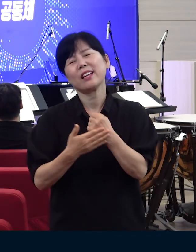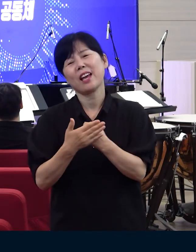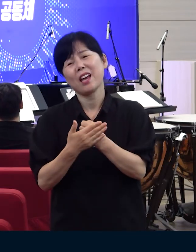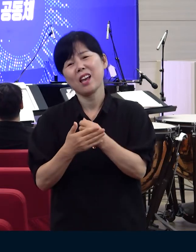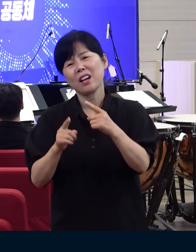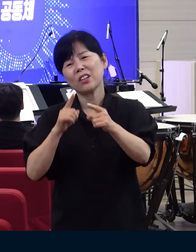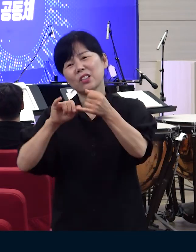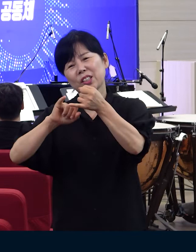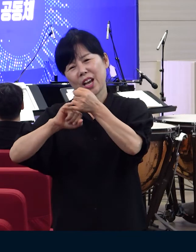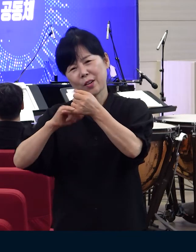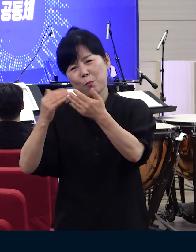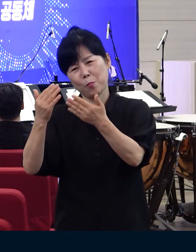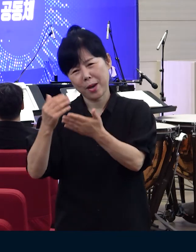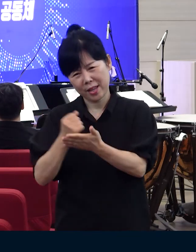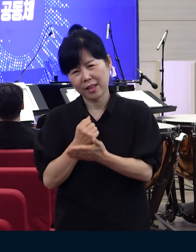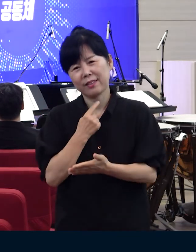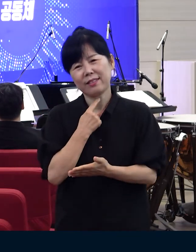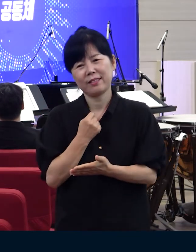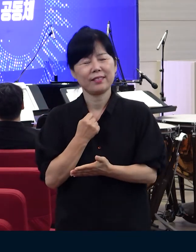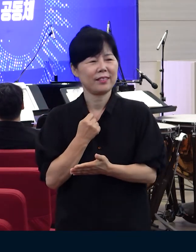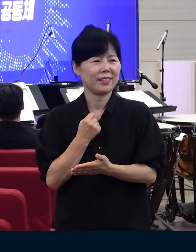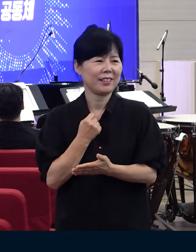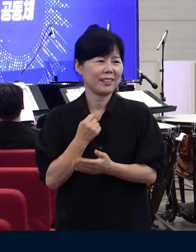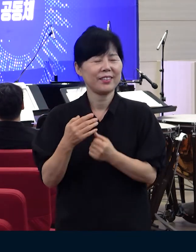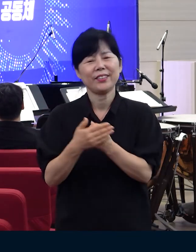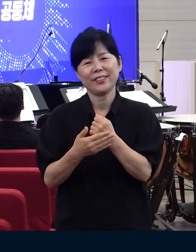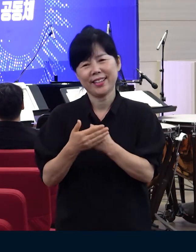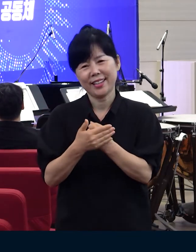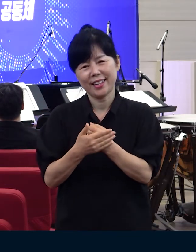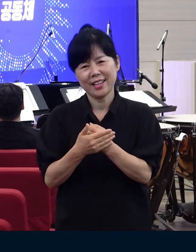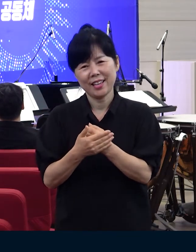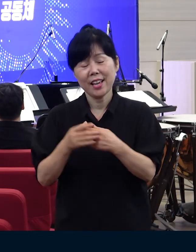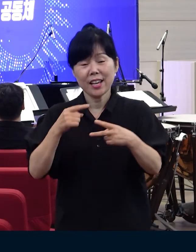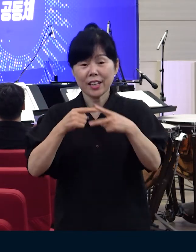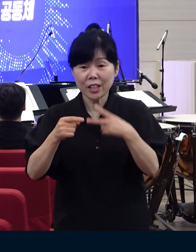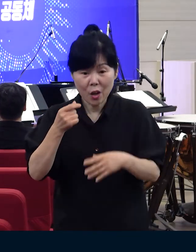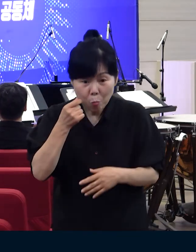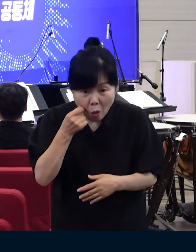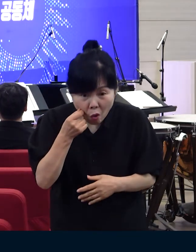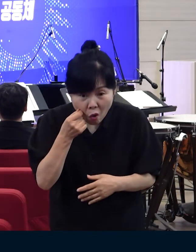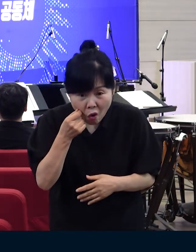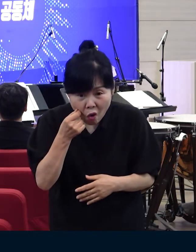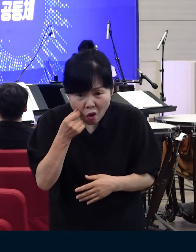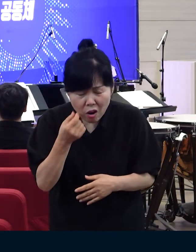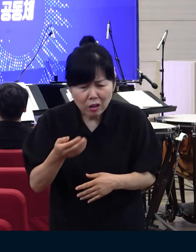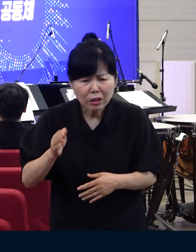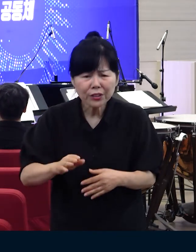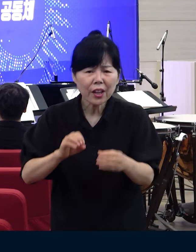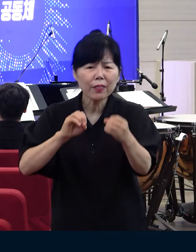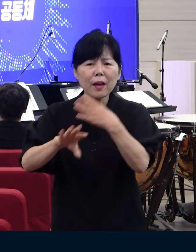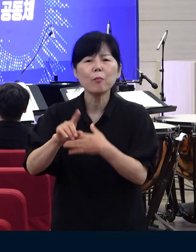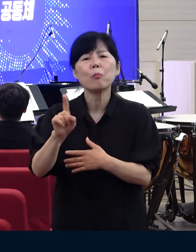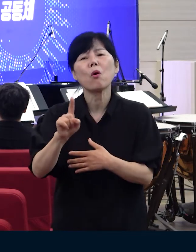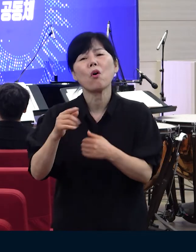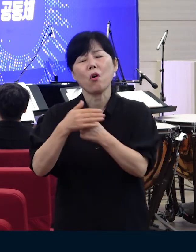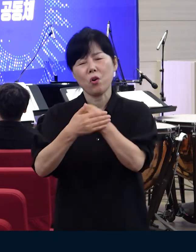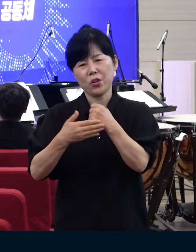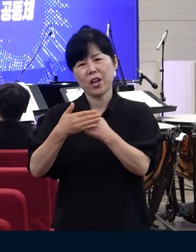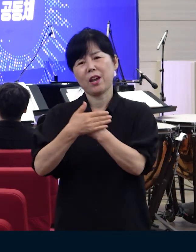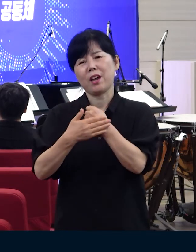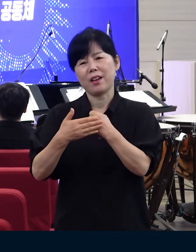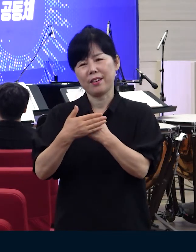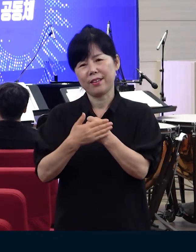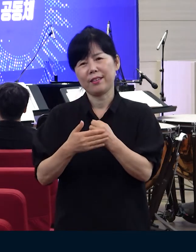이 말도 안 되는, 이 이해할 수 없는 것에 대한 답은 오직 뭐예요? 은혜, 그것입니다.